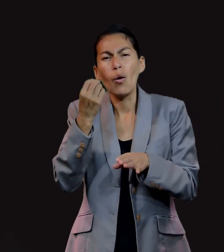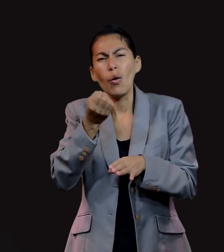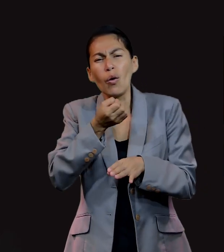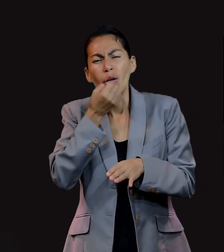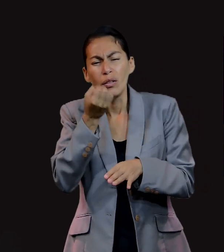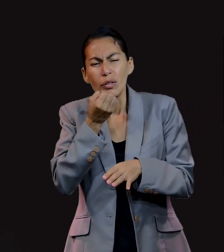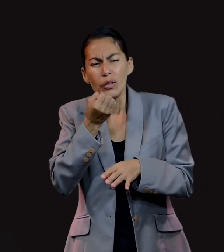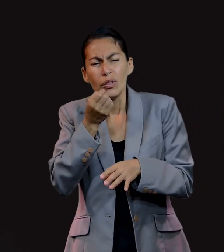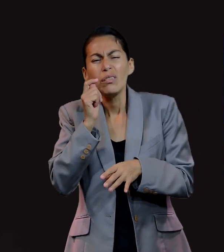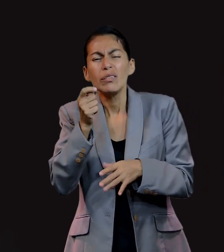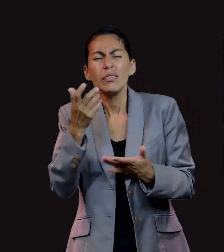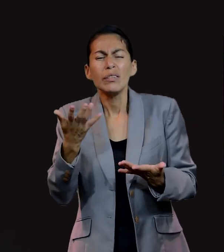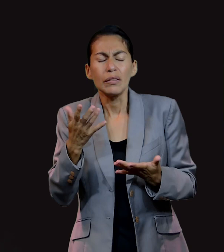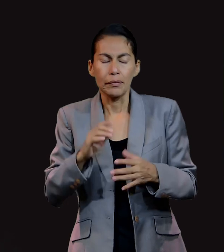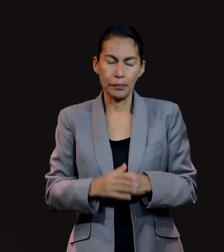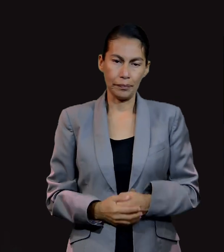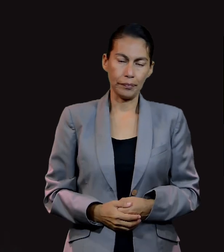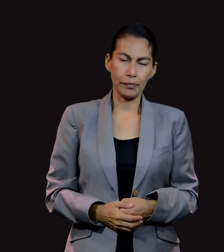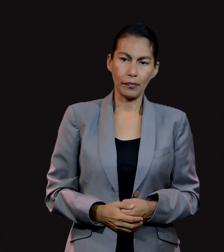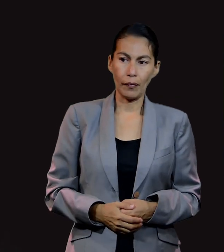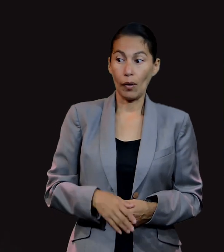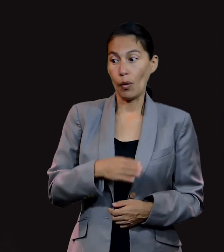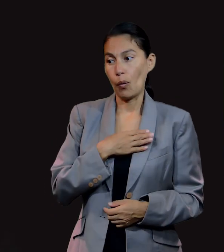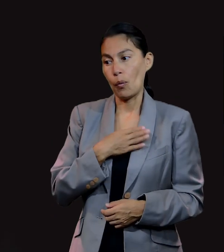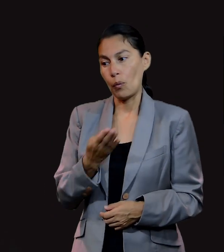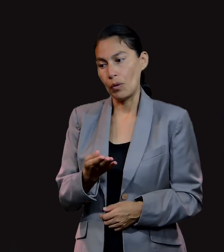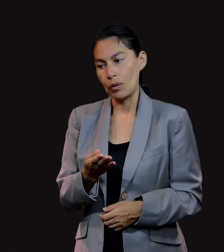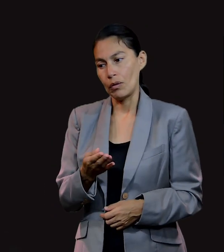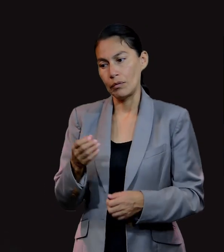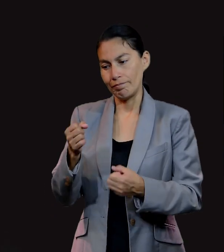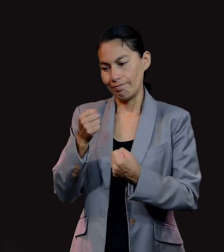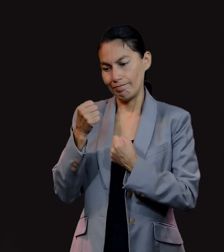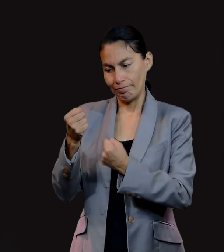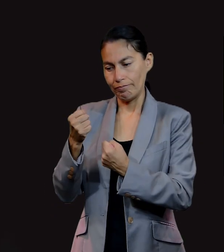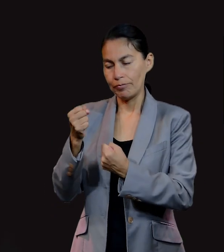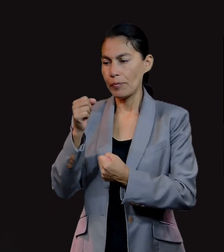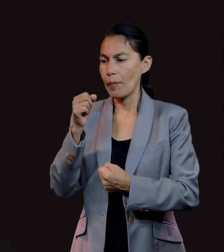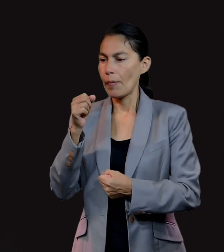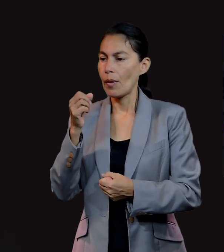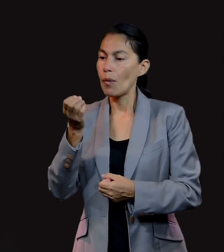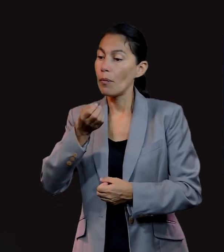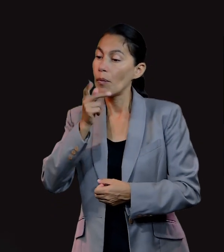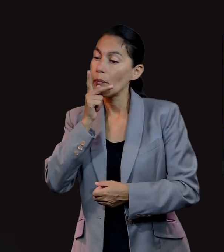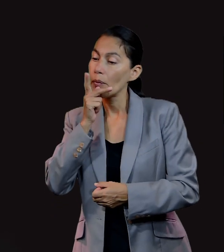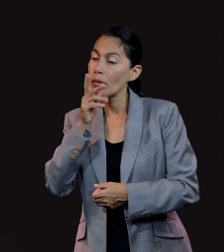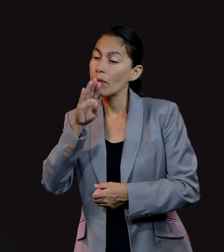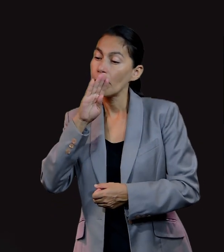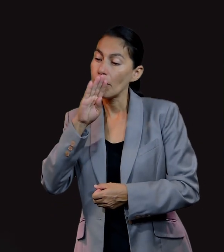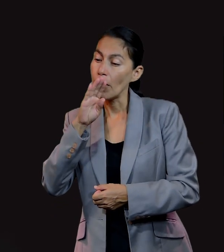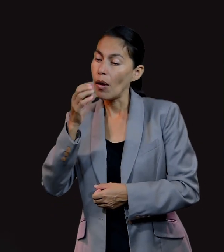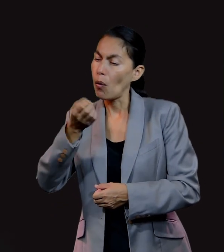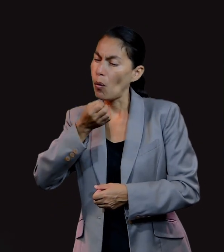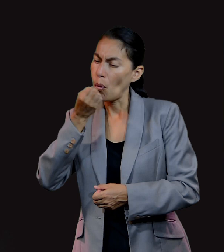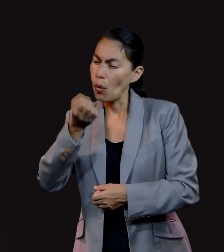oración ha tenido parte en esto? Bueno, sin duda las oraciones de nuestros padres